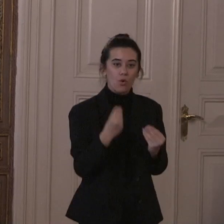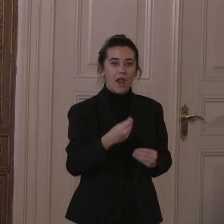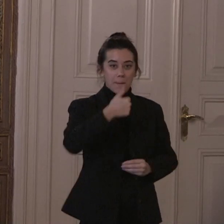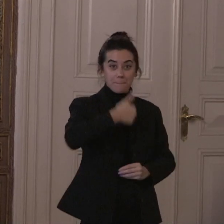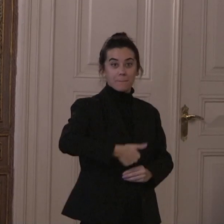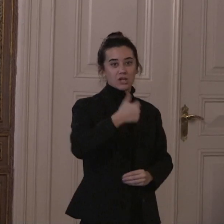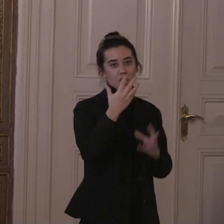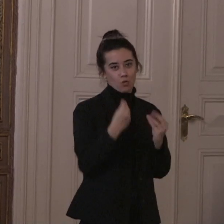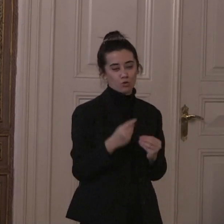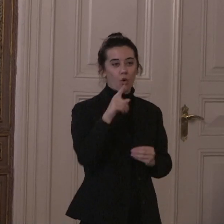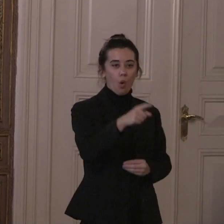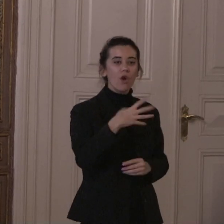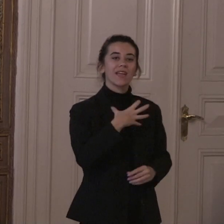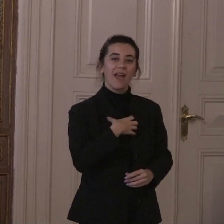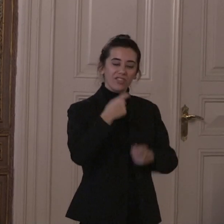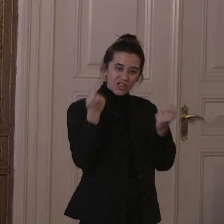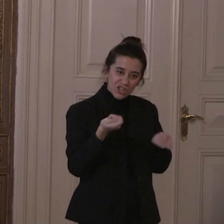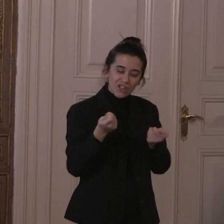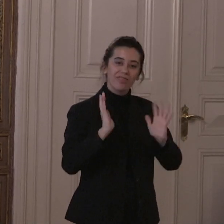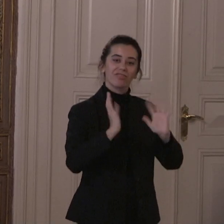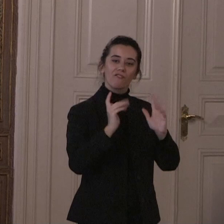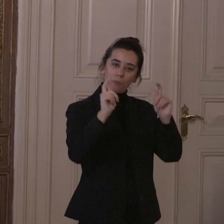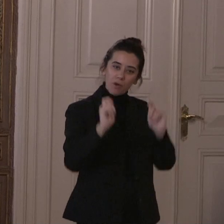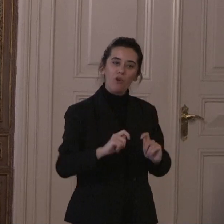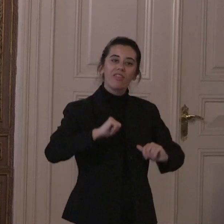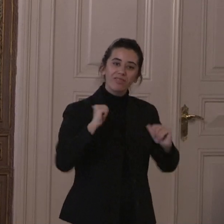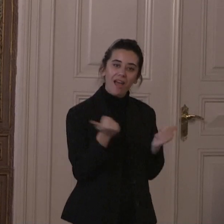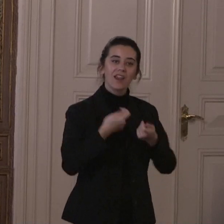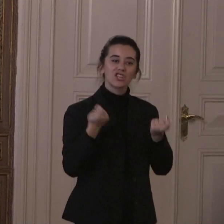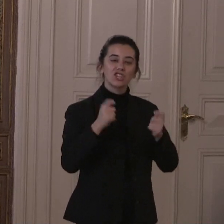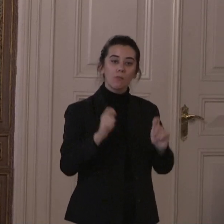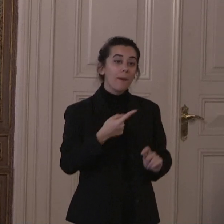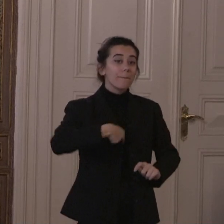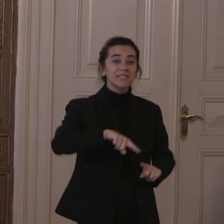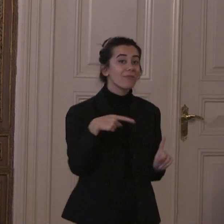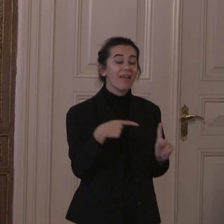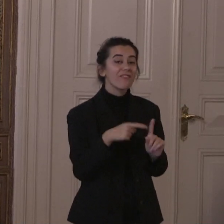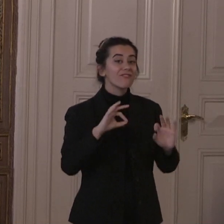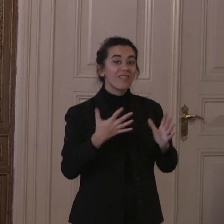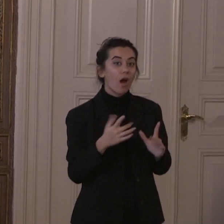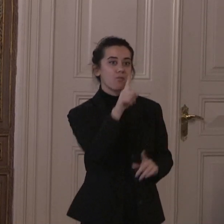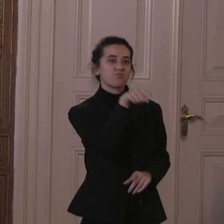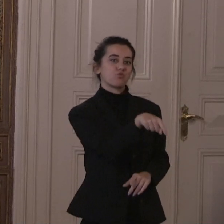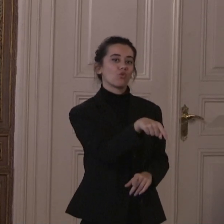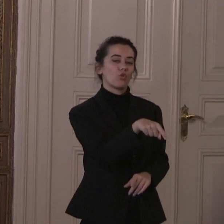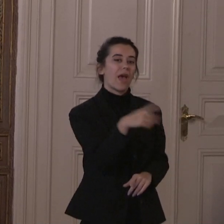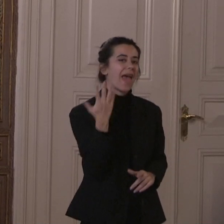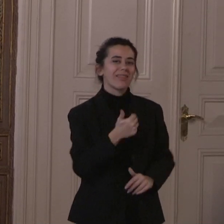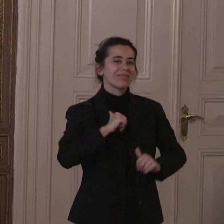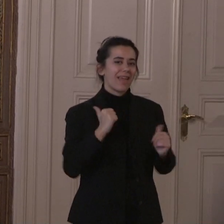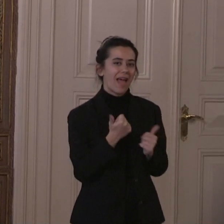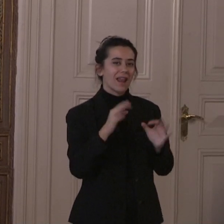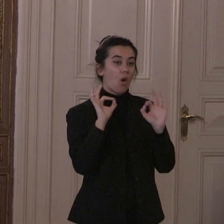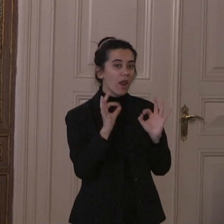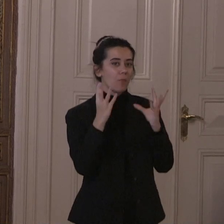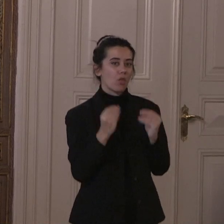ve çok güzel işlere imza atıyor. Bizim de hedeflerimizden bir tanesi, en önemlisi